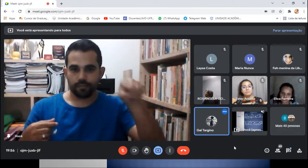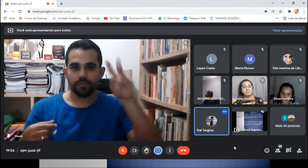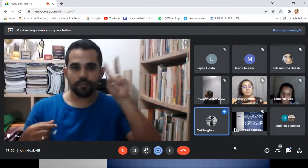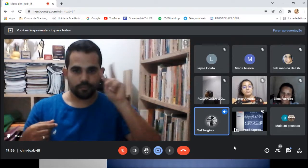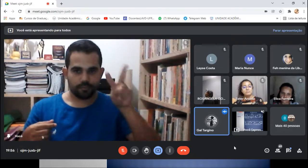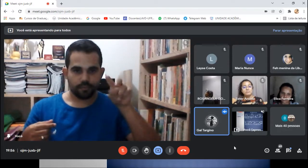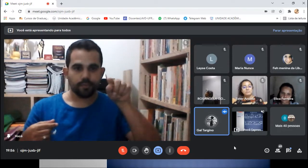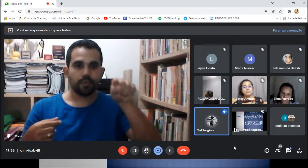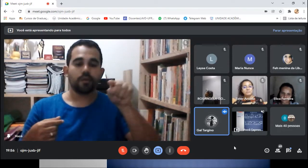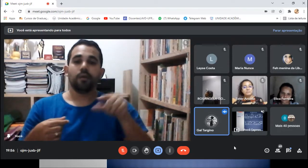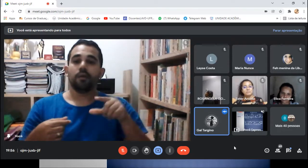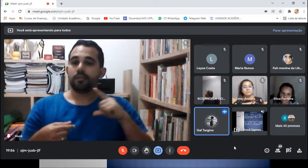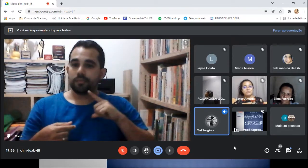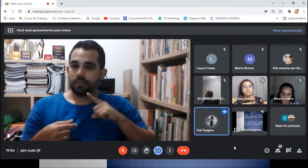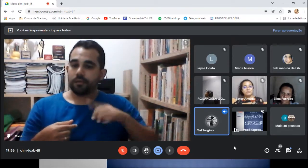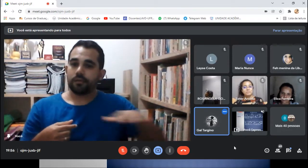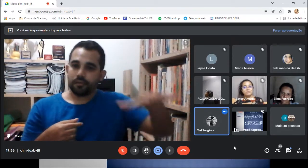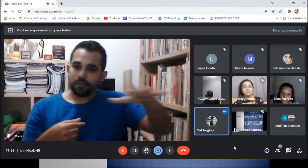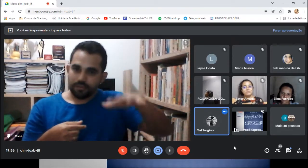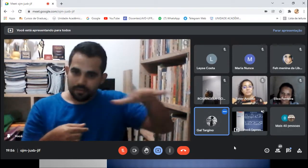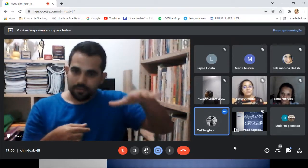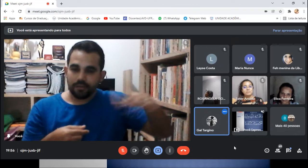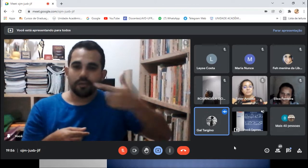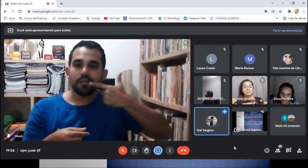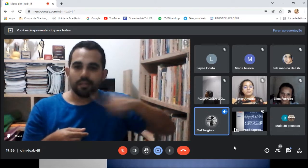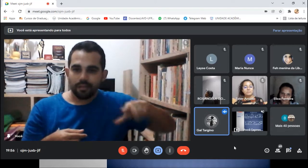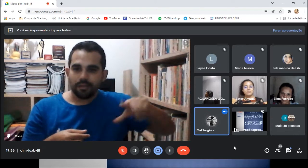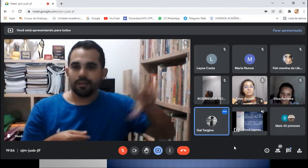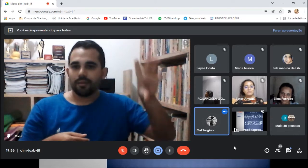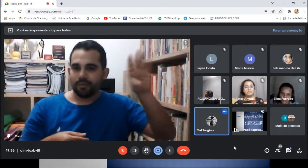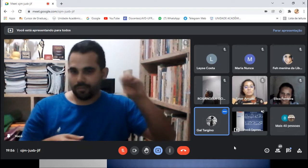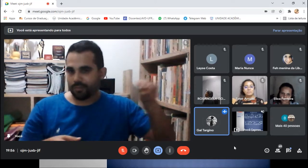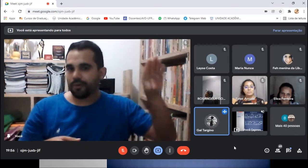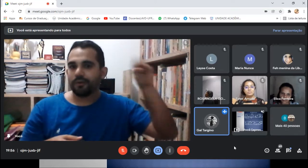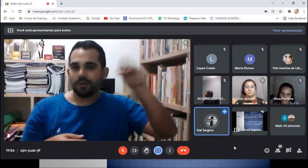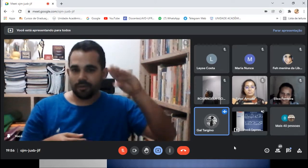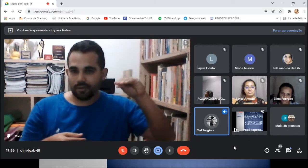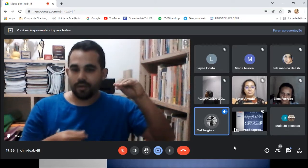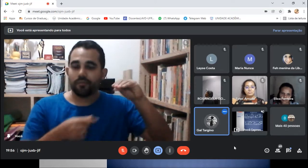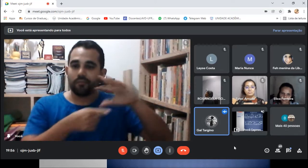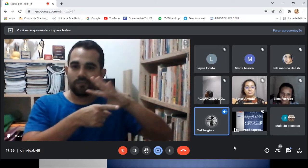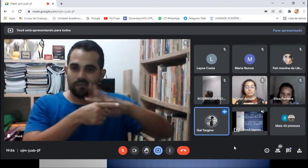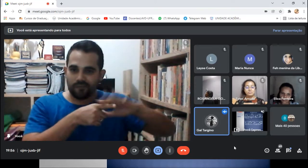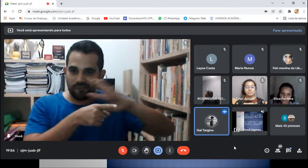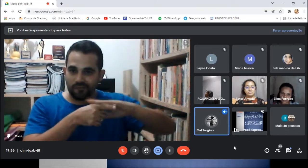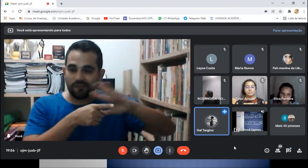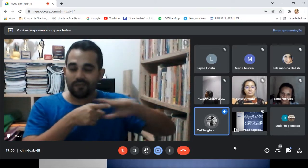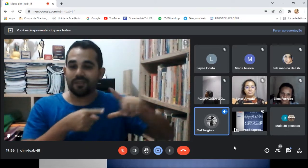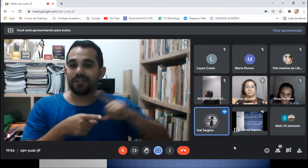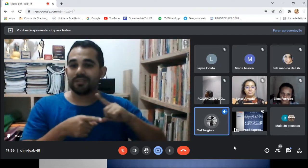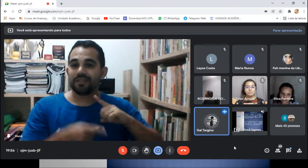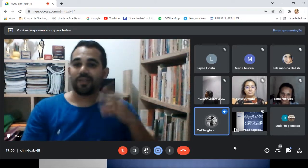Vocês viram aí no slide? Então, a área da língua portuguesa, a língua oral,